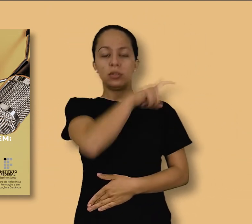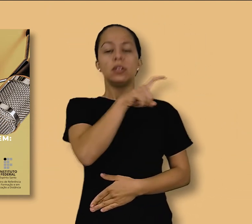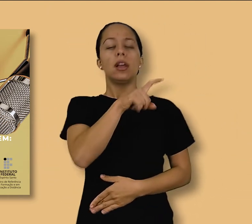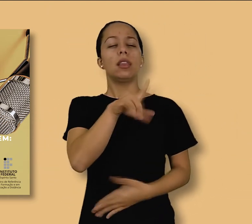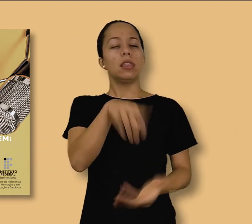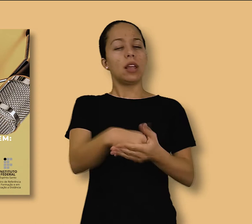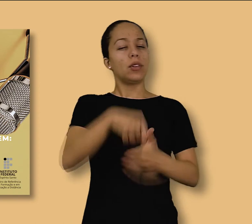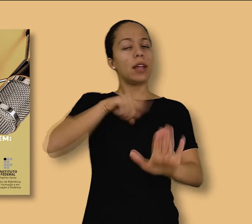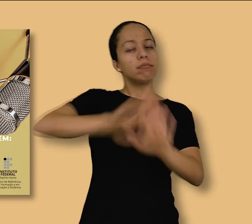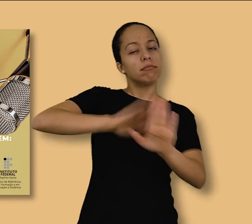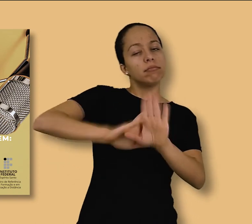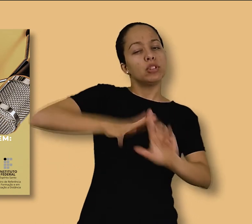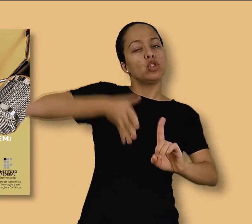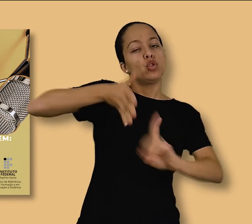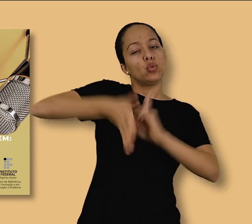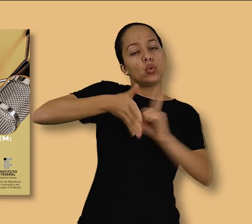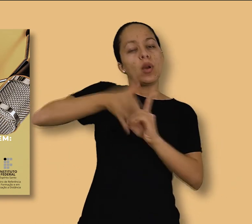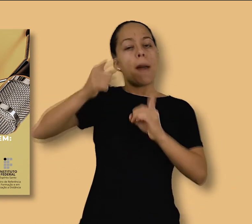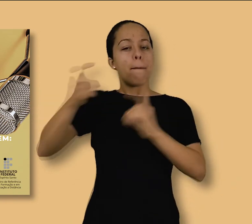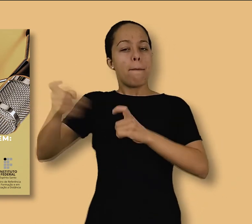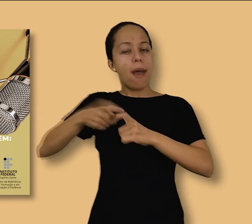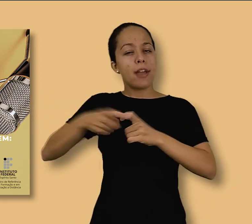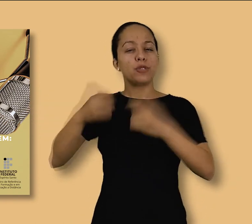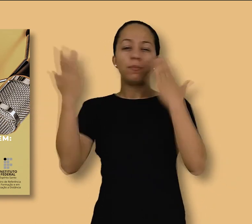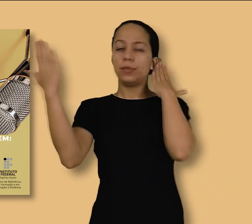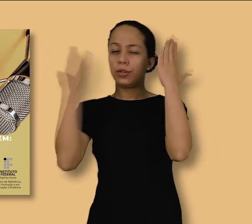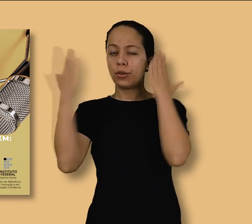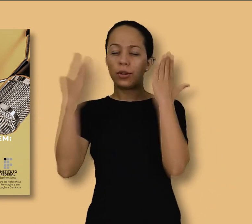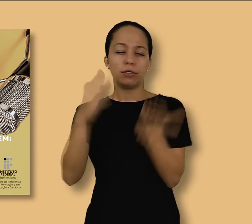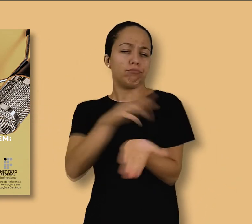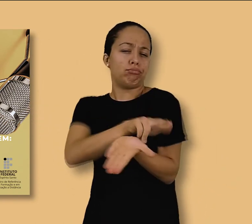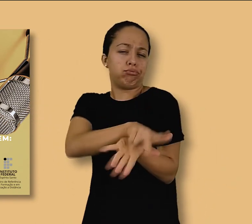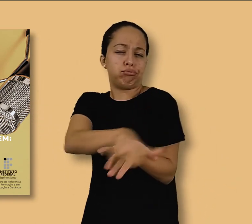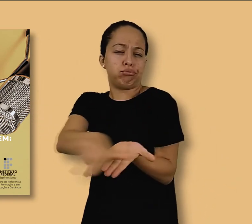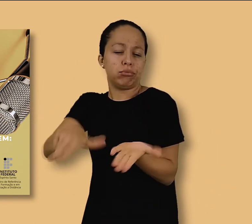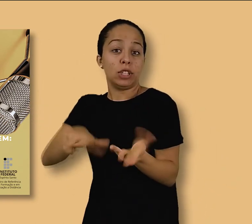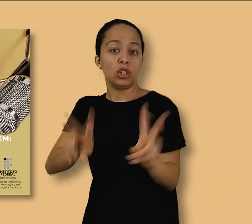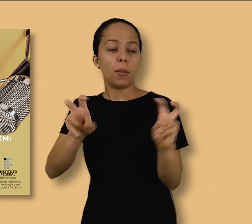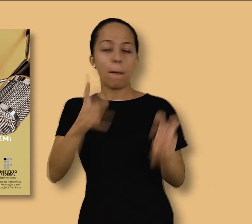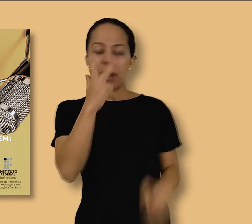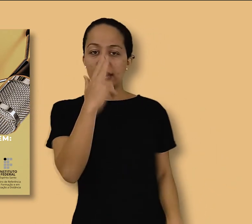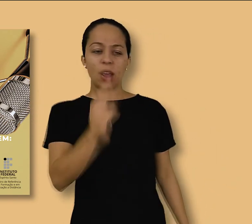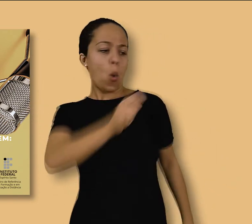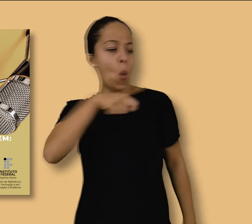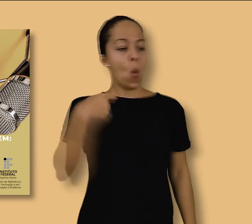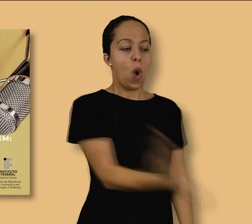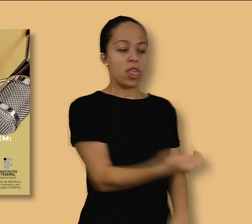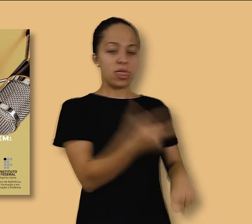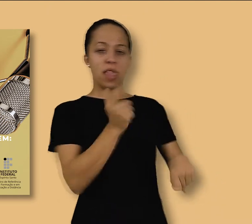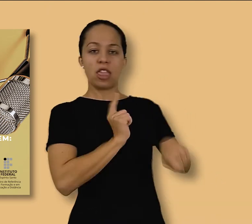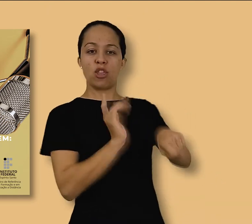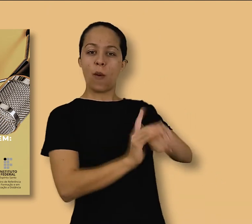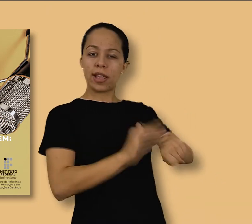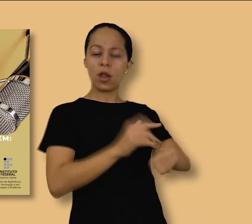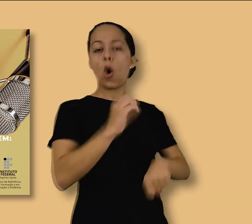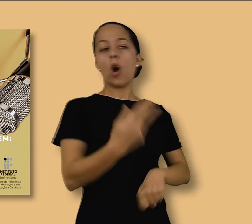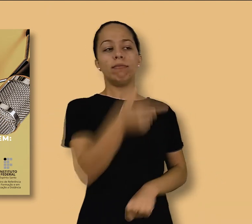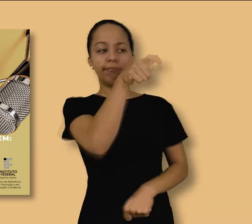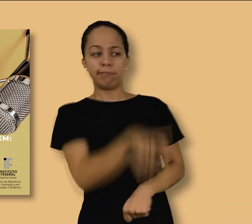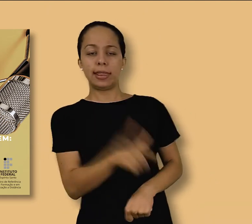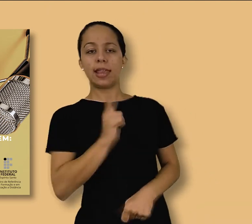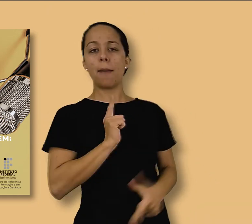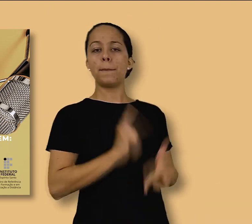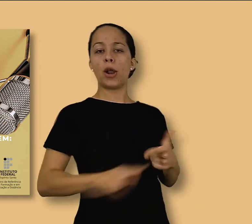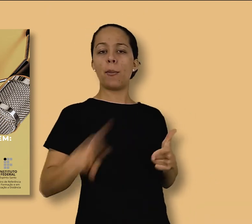psicológico e por aí vai né então patologizar é um ato de transformar questões